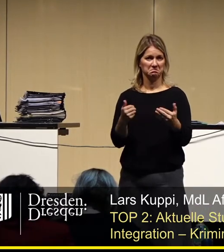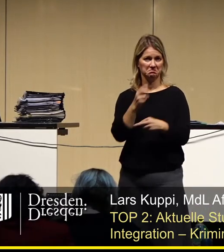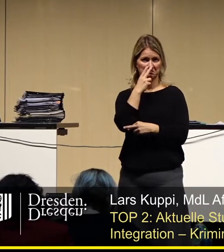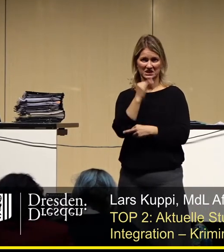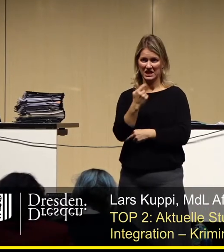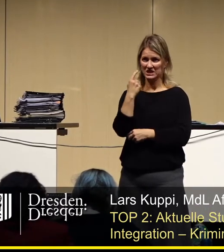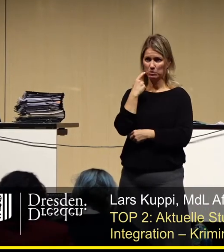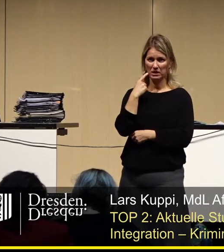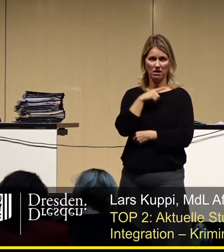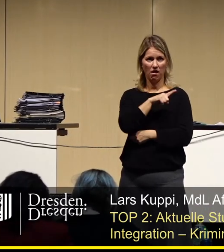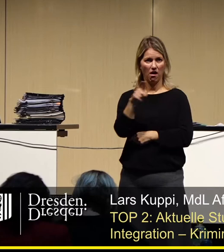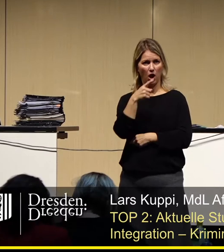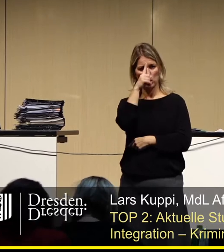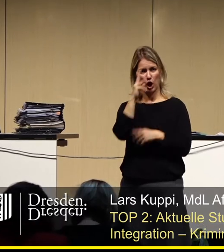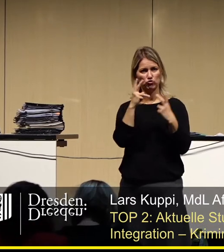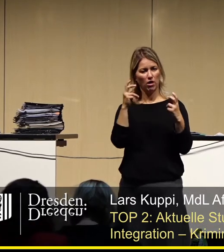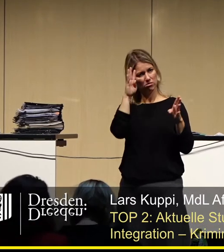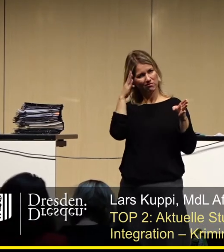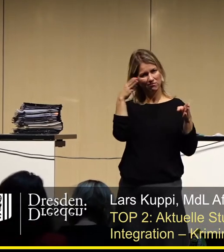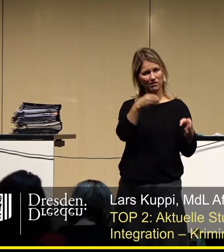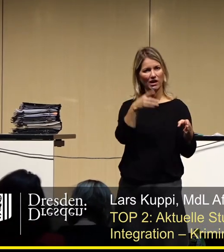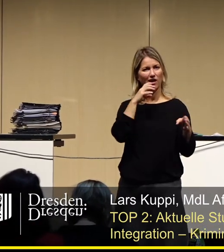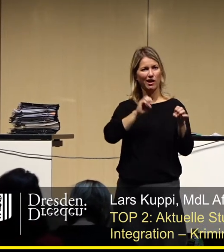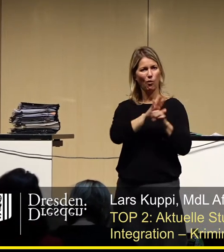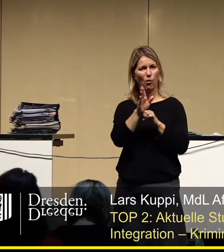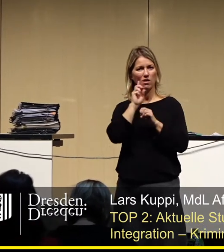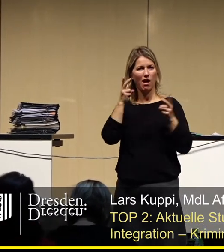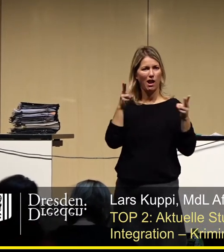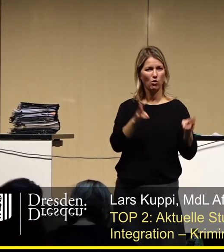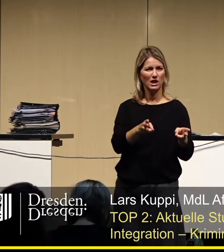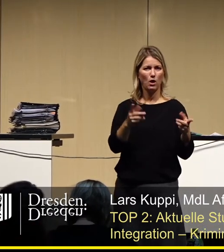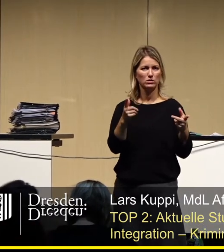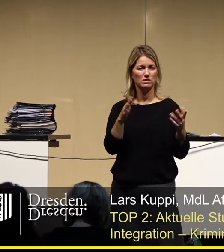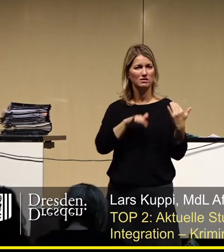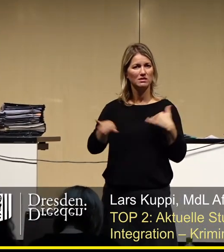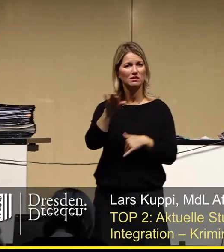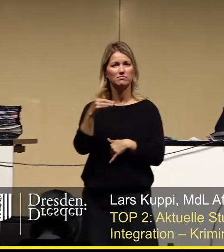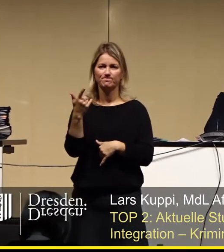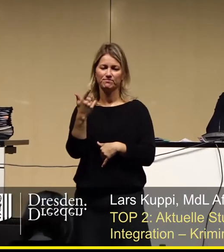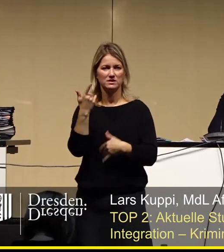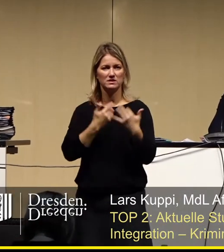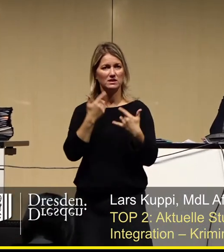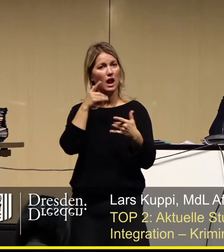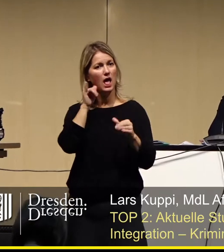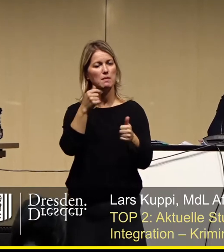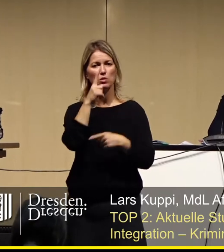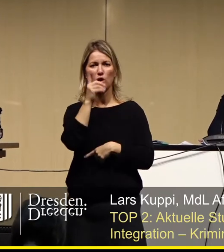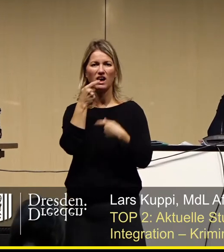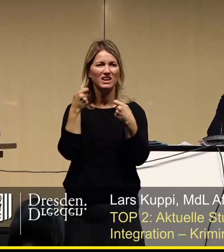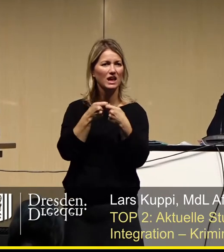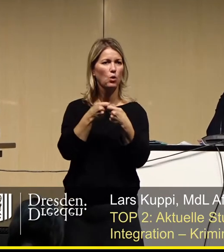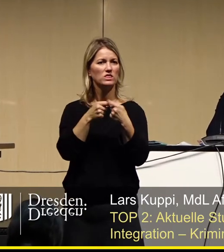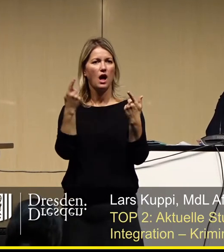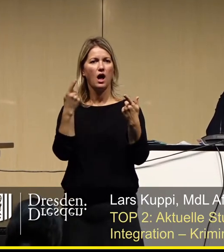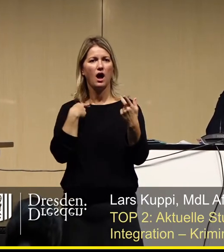einen zweiten Corona-Lockdown vor. Auch sonst scheint sich unser Leben nur noch um Infektionszahlen, Kontakt- und